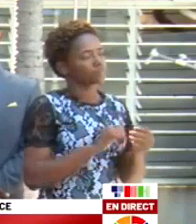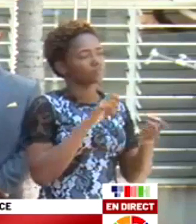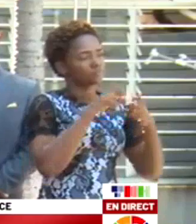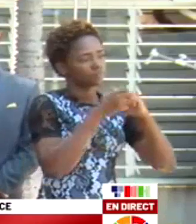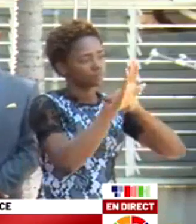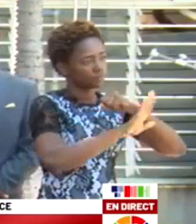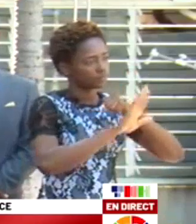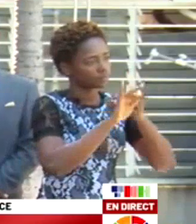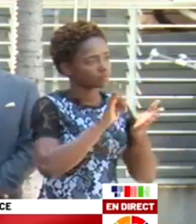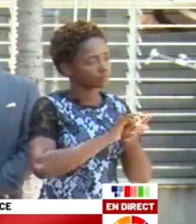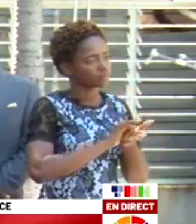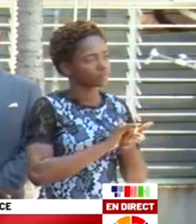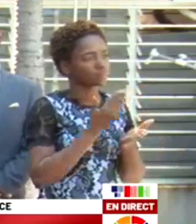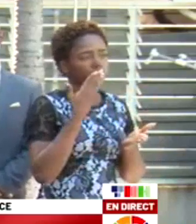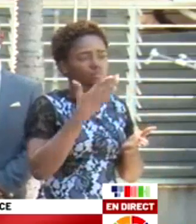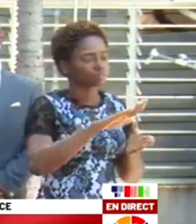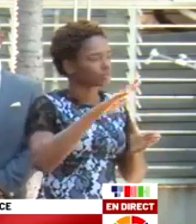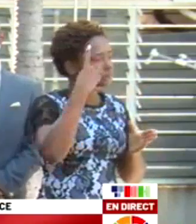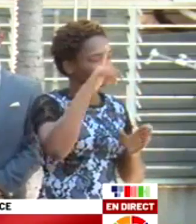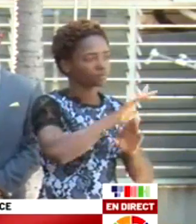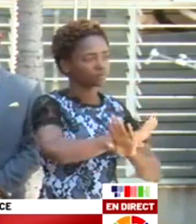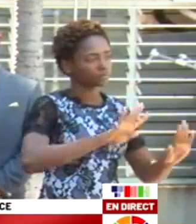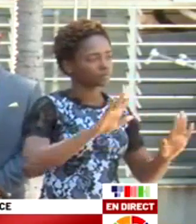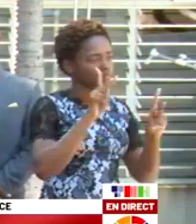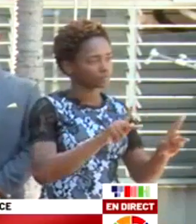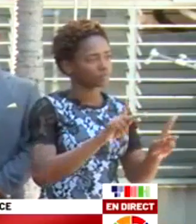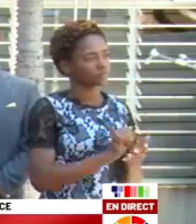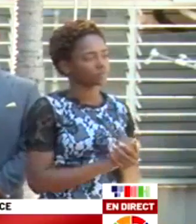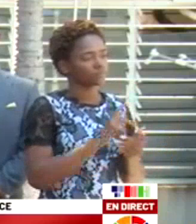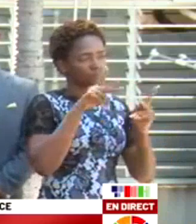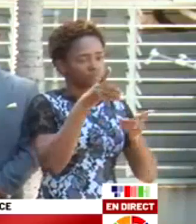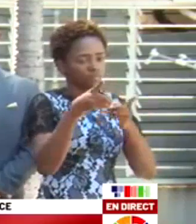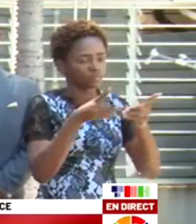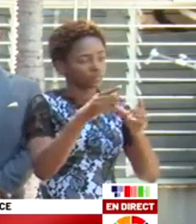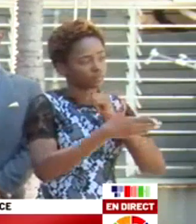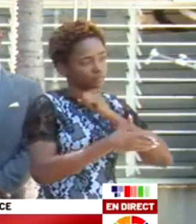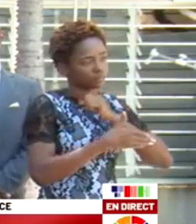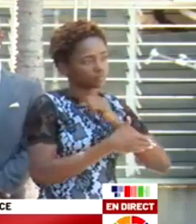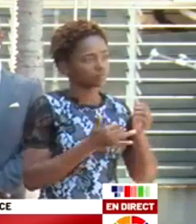ce n'est pas bon pour personne. Nous-mêmes, nous dirigeons le pays, si